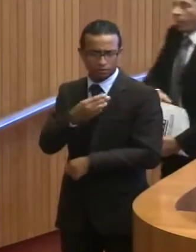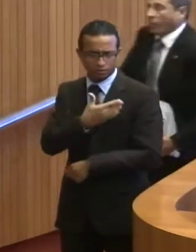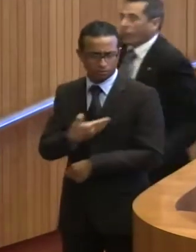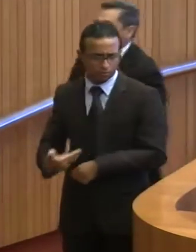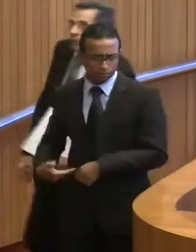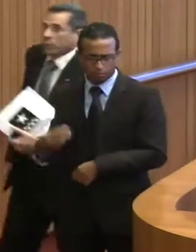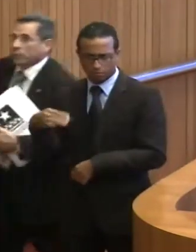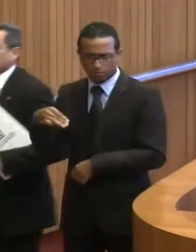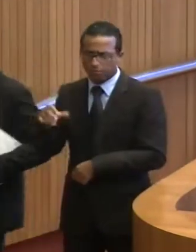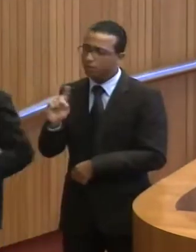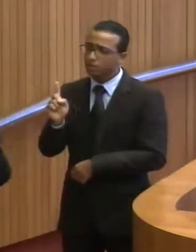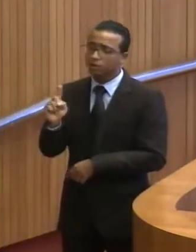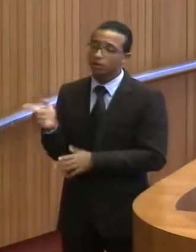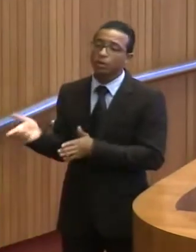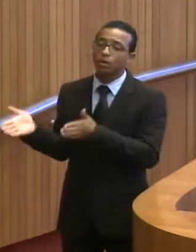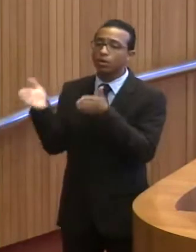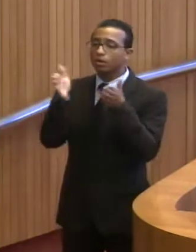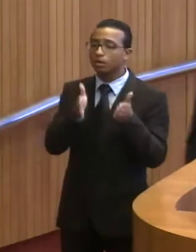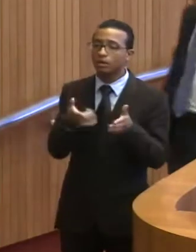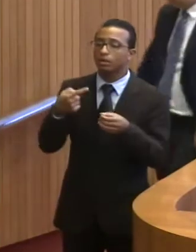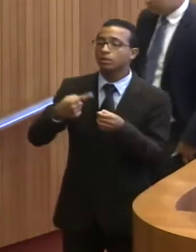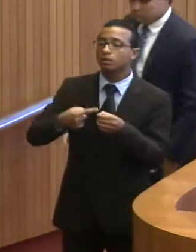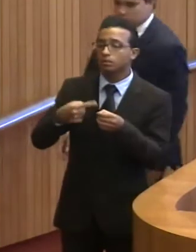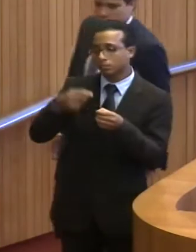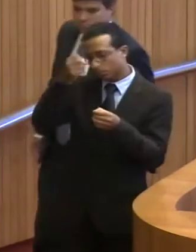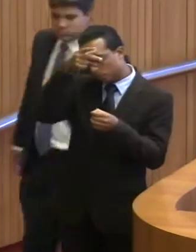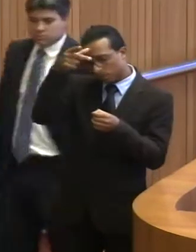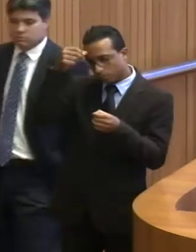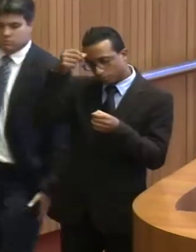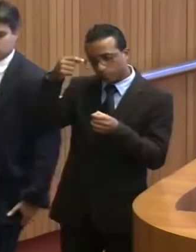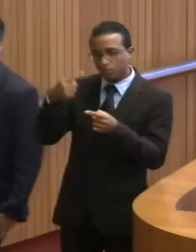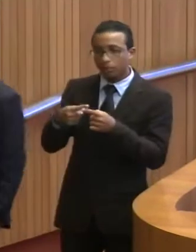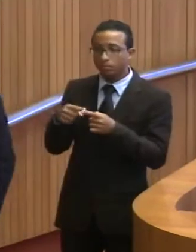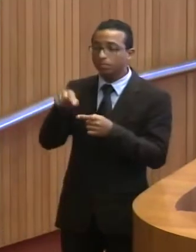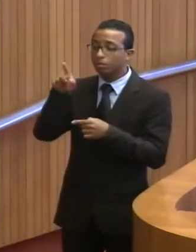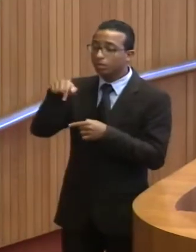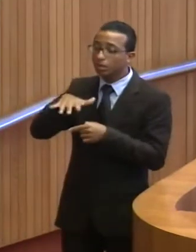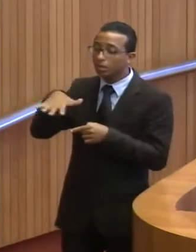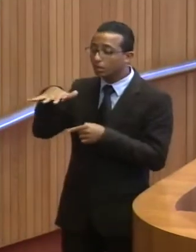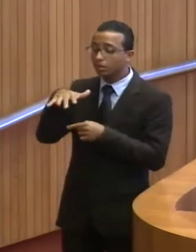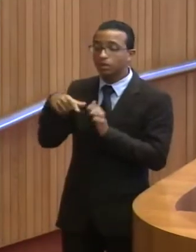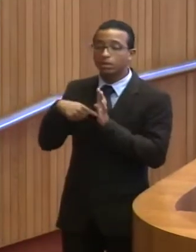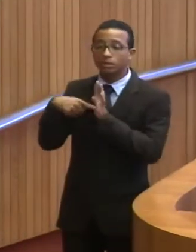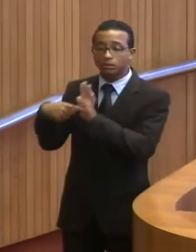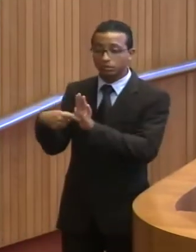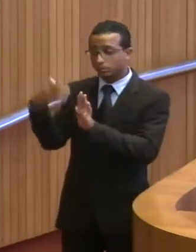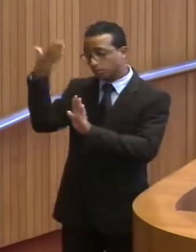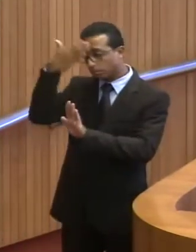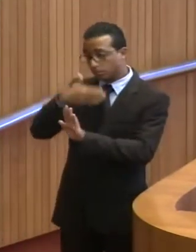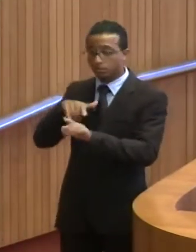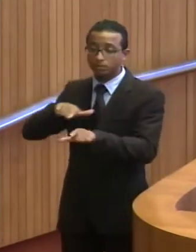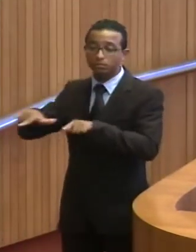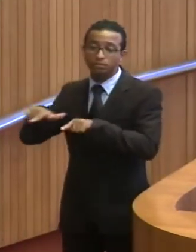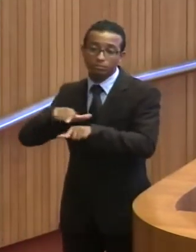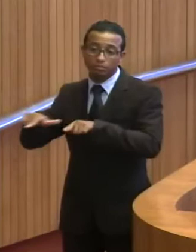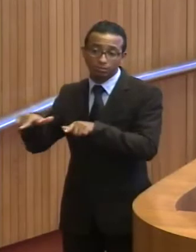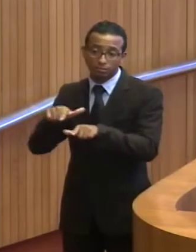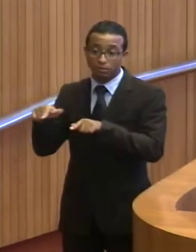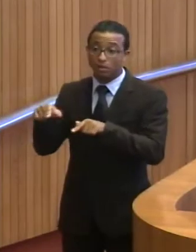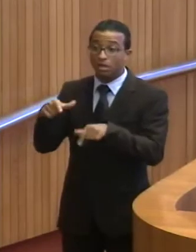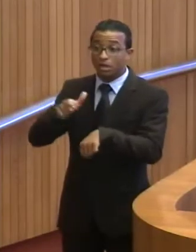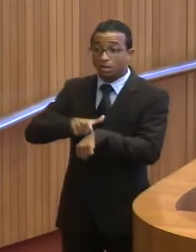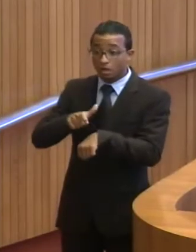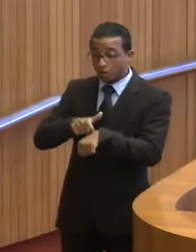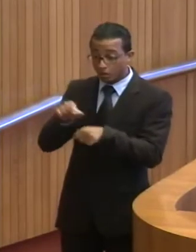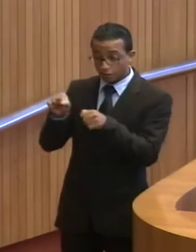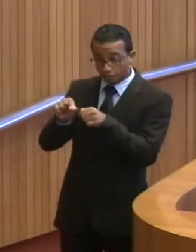e sim no órgão fazendário municipal, porque se tratava de prestação de serviço. E